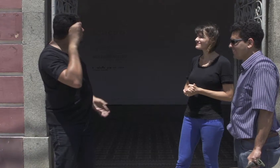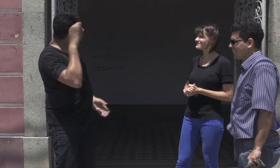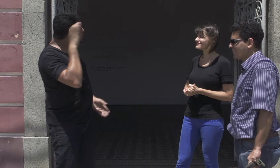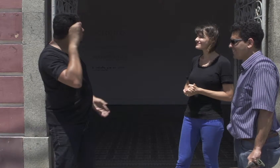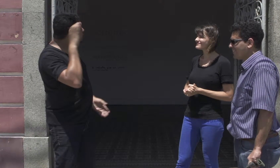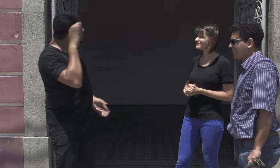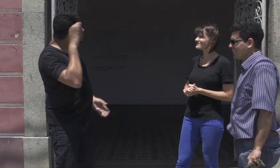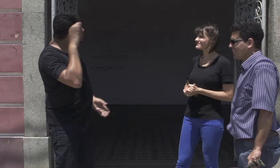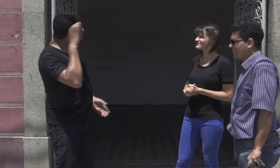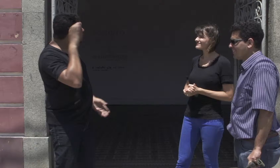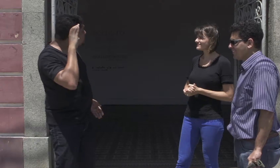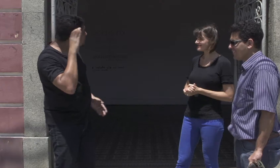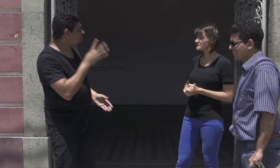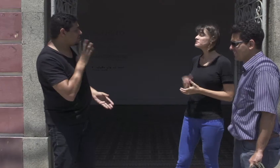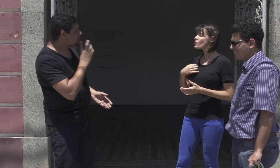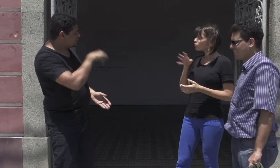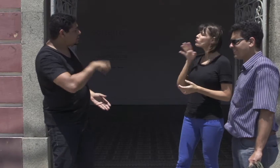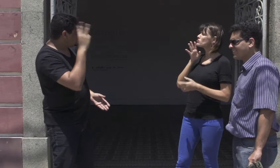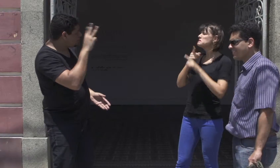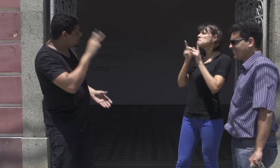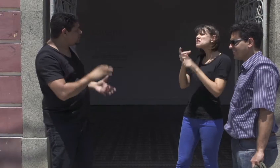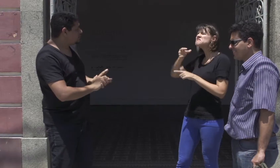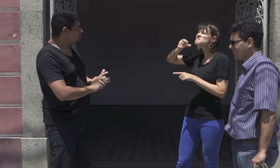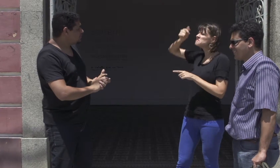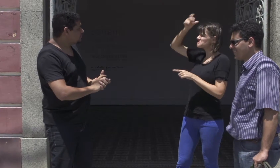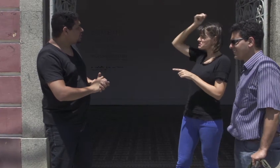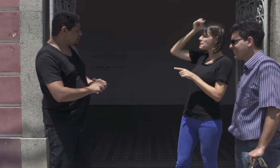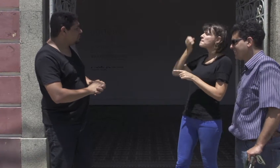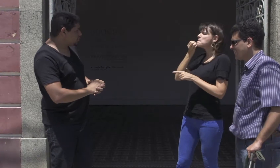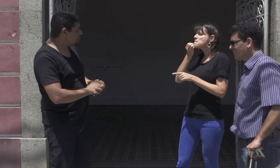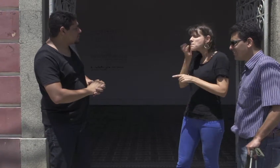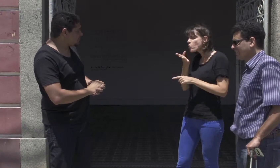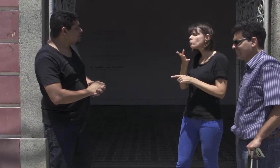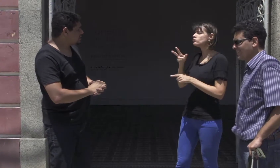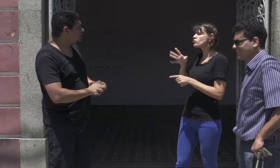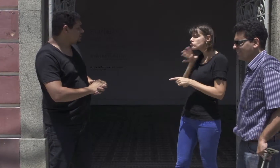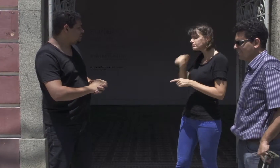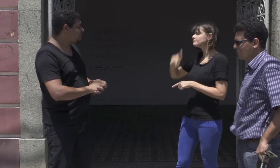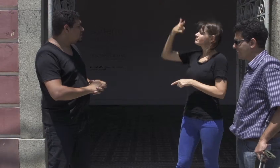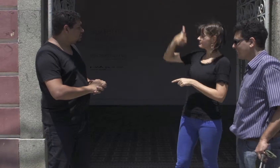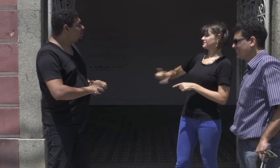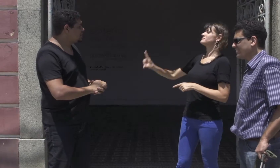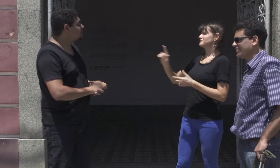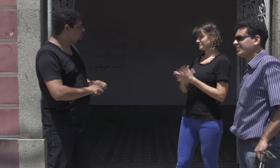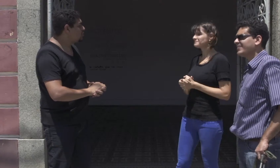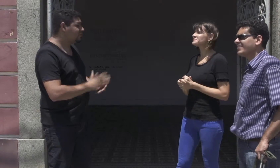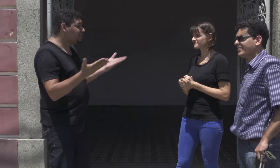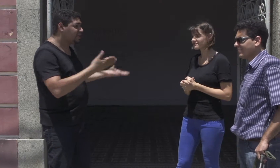Hernani traduz em Libras E você Carol? Já conhecia aqui o Mamã? Fazia muito tempo que conhecia Já é bom conhecer de novo Vamos lá,